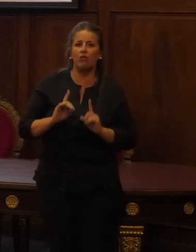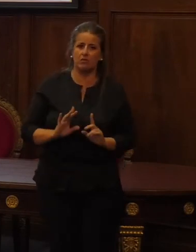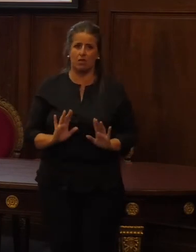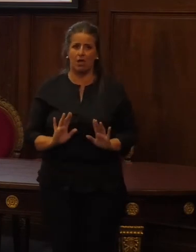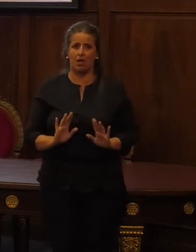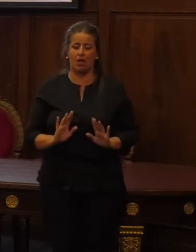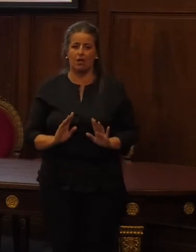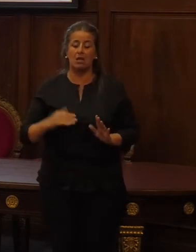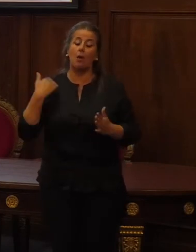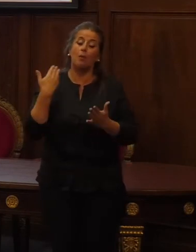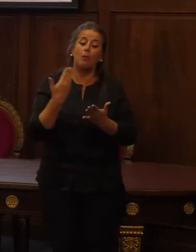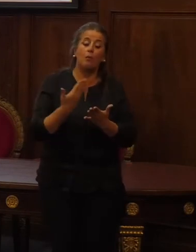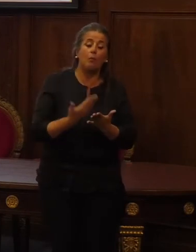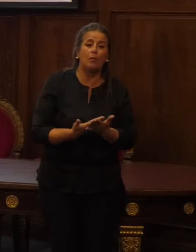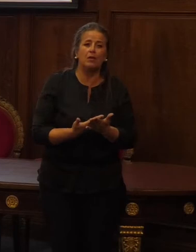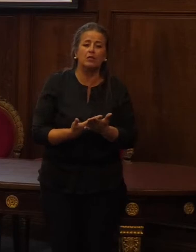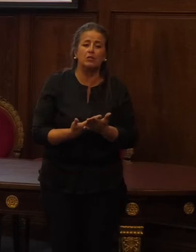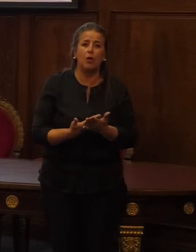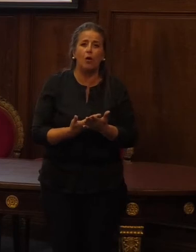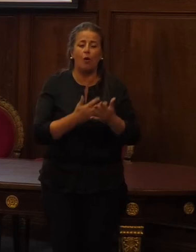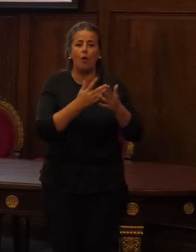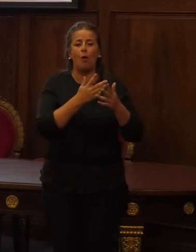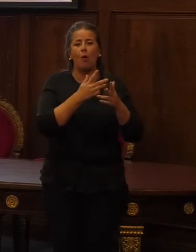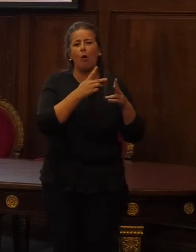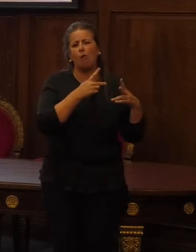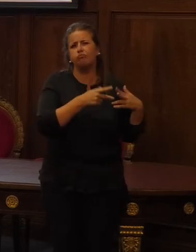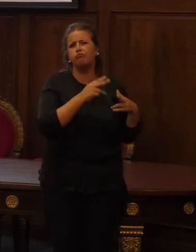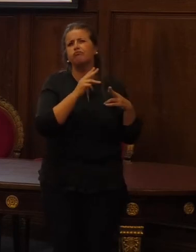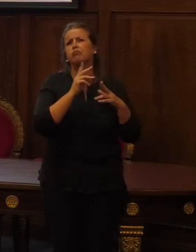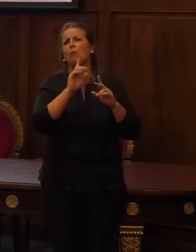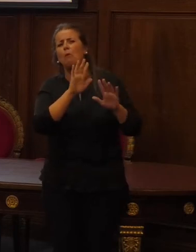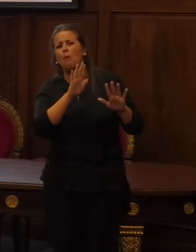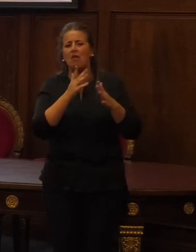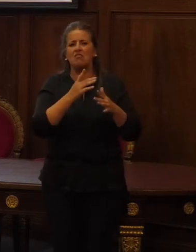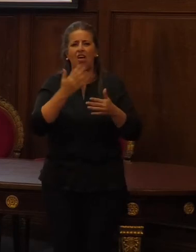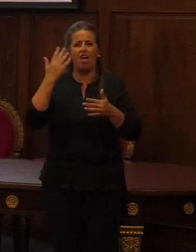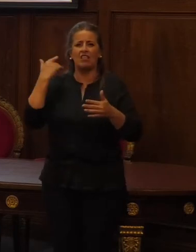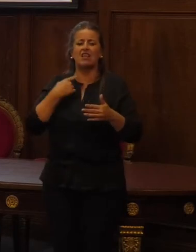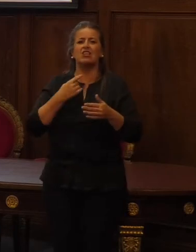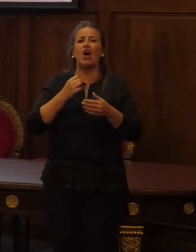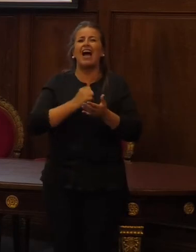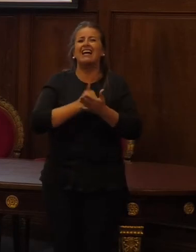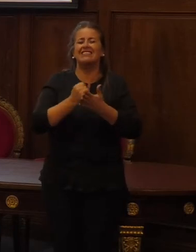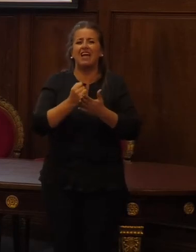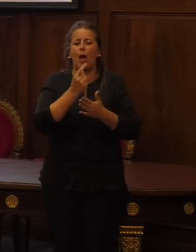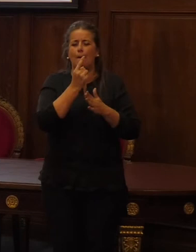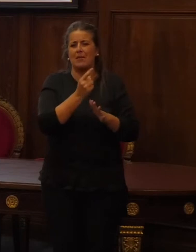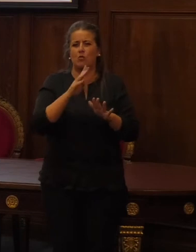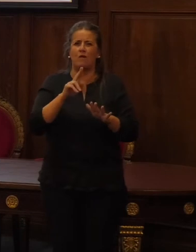Eso se planteó durante los períodos de los gobiernos democráticos neoliberales hasta el